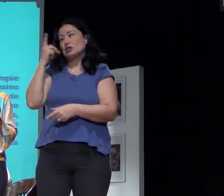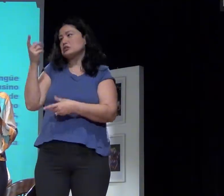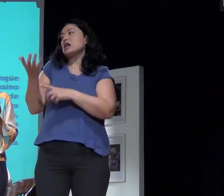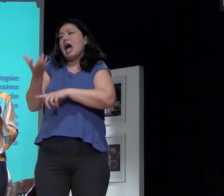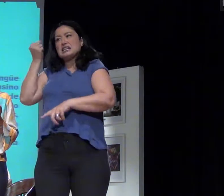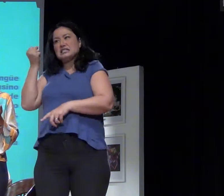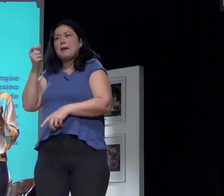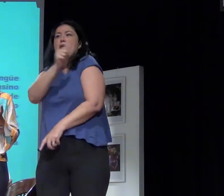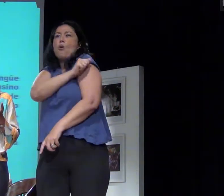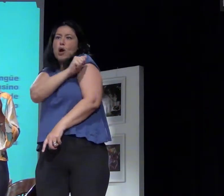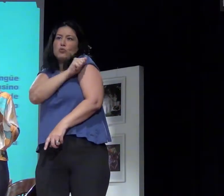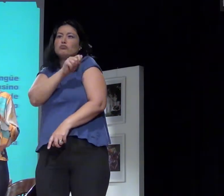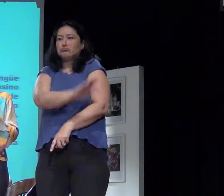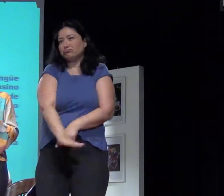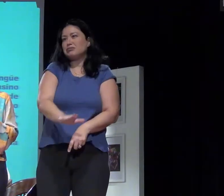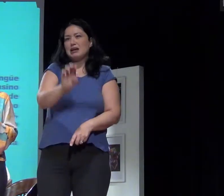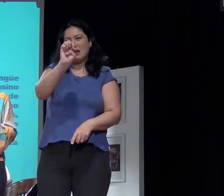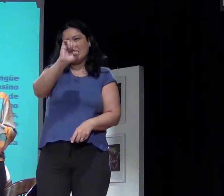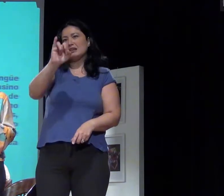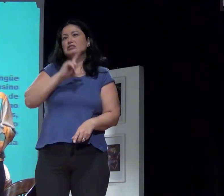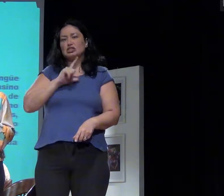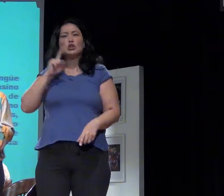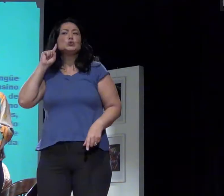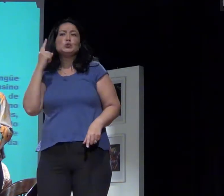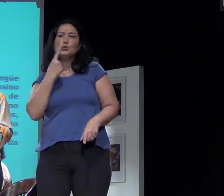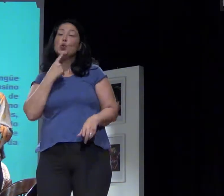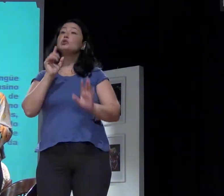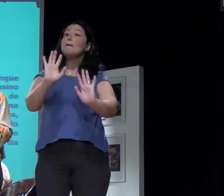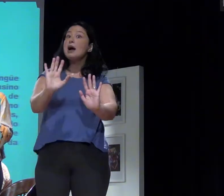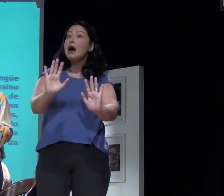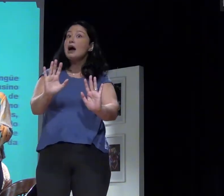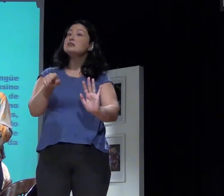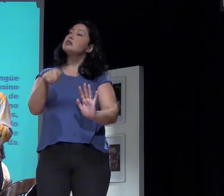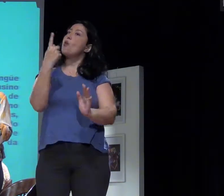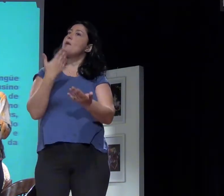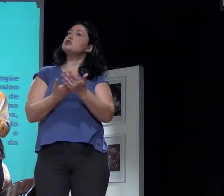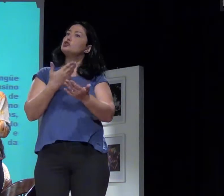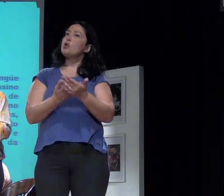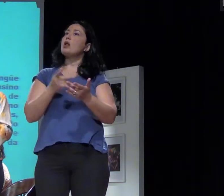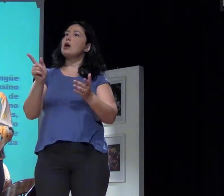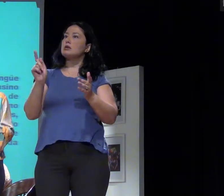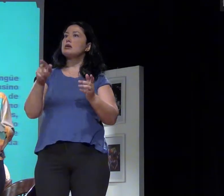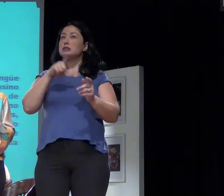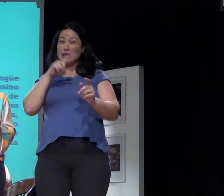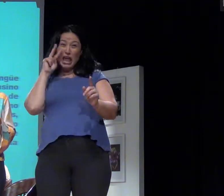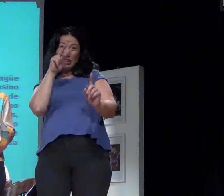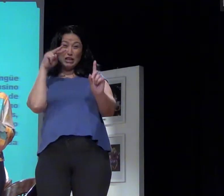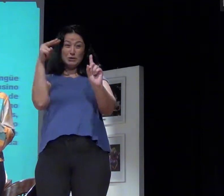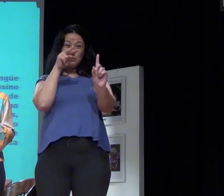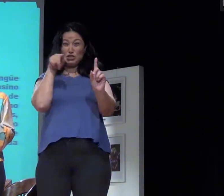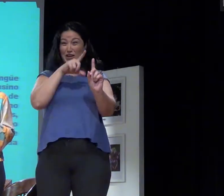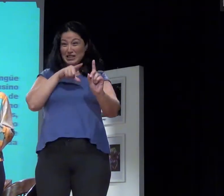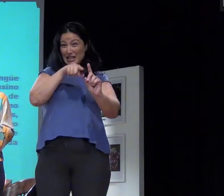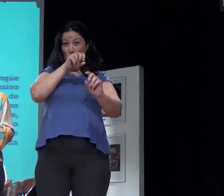recebe, ela trabalha com alunos que têm surdos, mas é uma escola dentro da perspectiva da